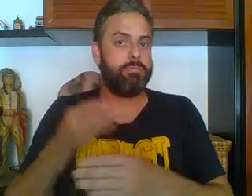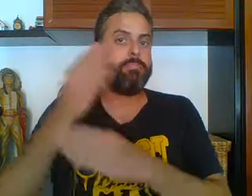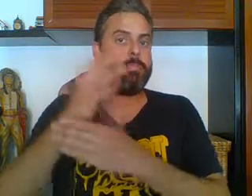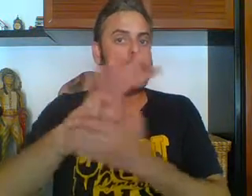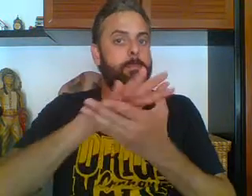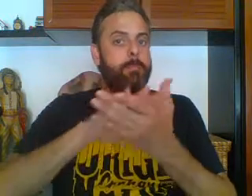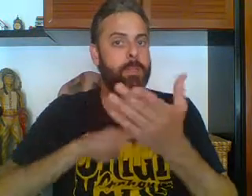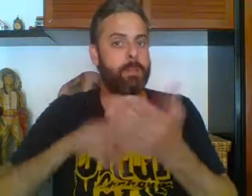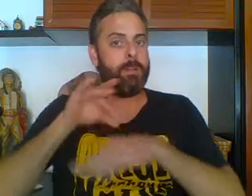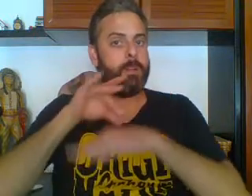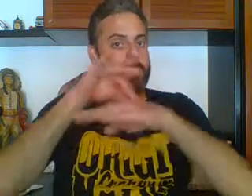Fácil adivinar, ¿no?